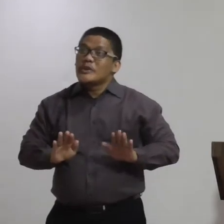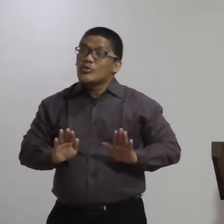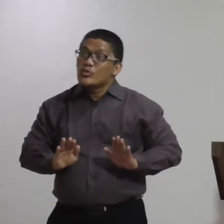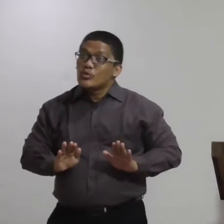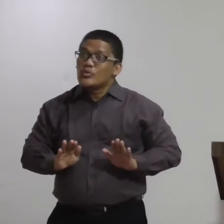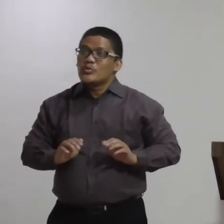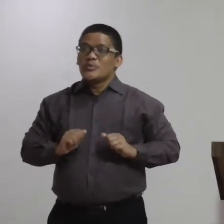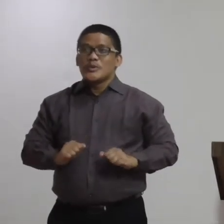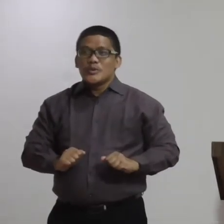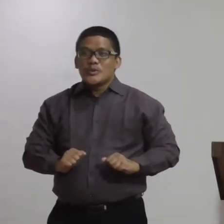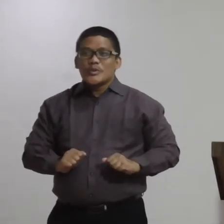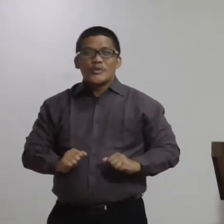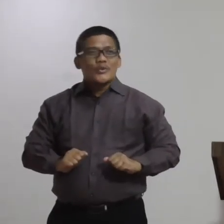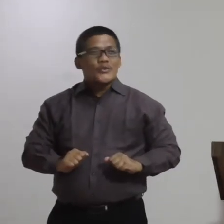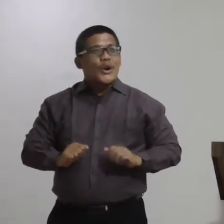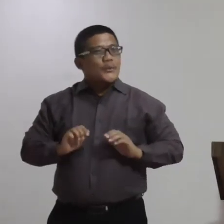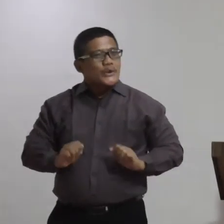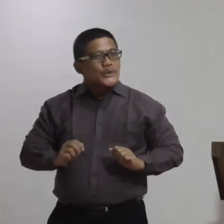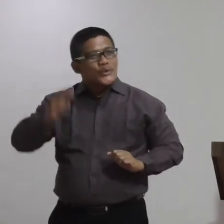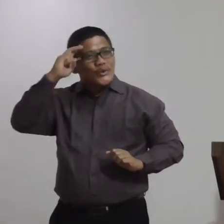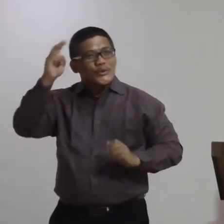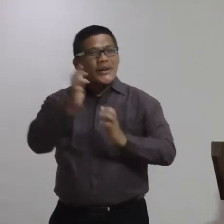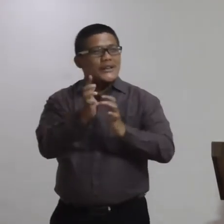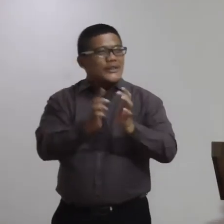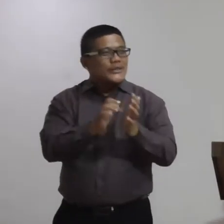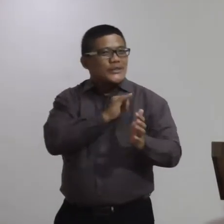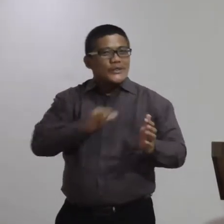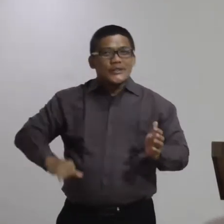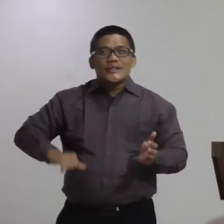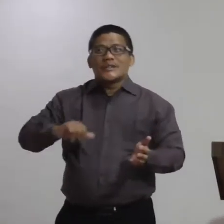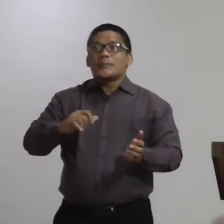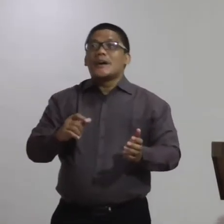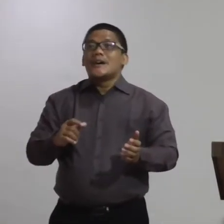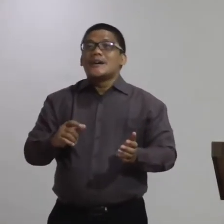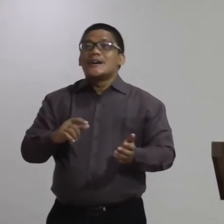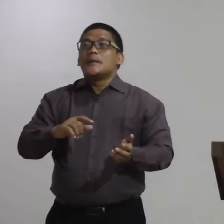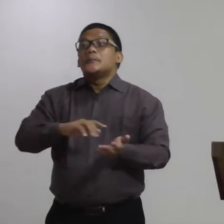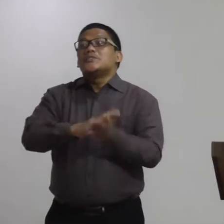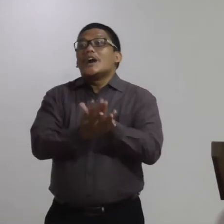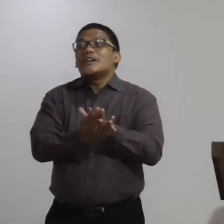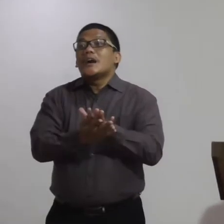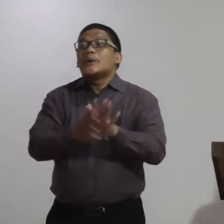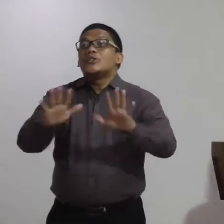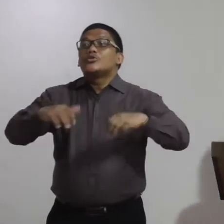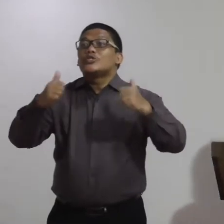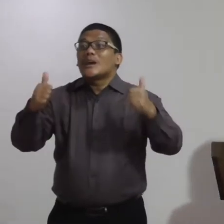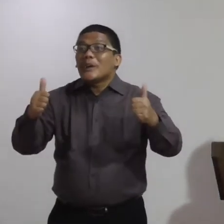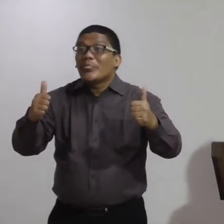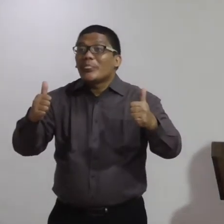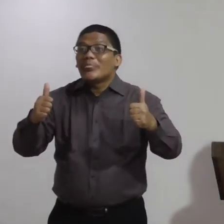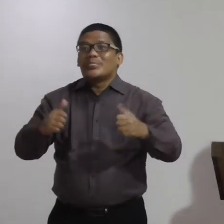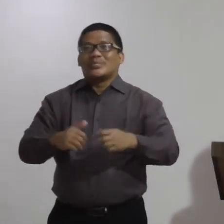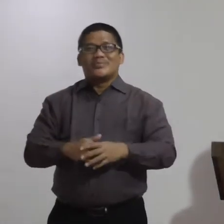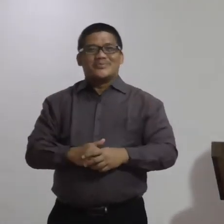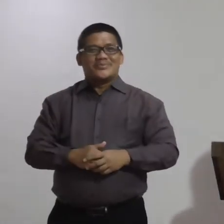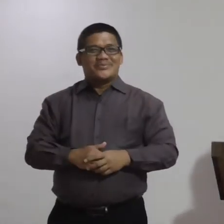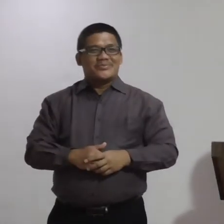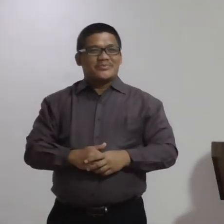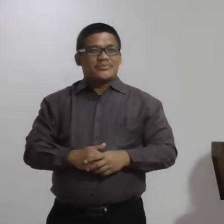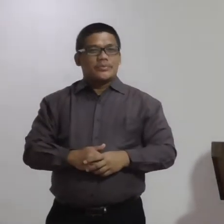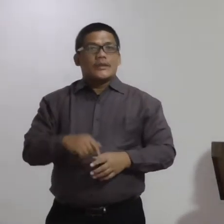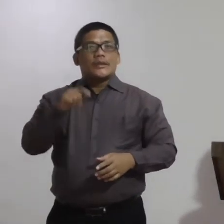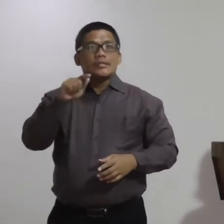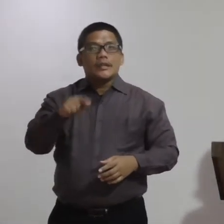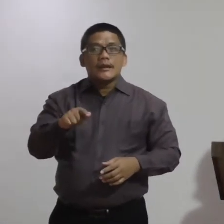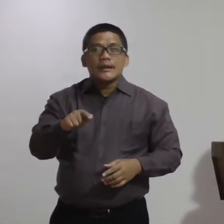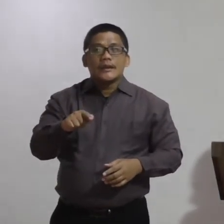bawah, menantikan Tuhan Yesus Kristus sebagai juru selamat. Jadi ini